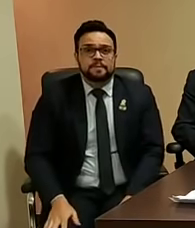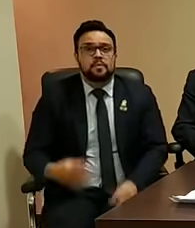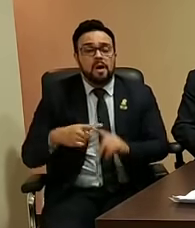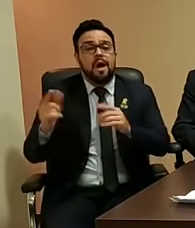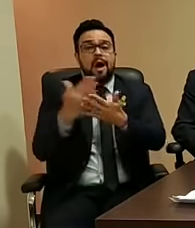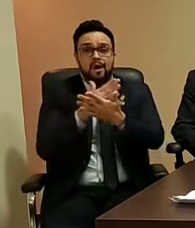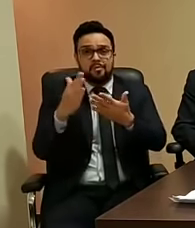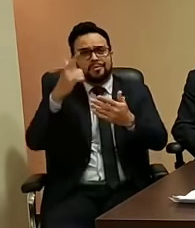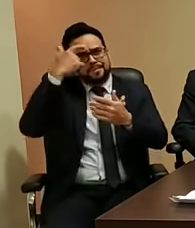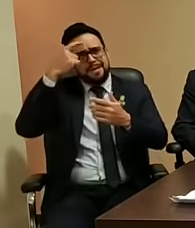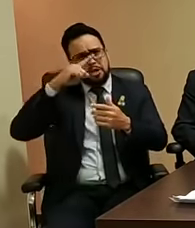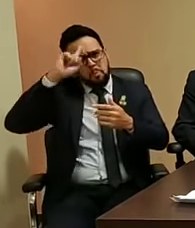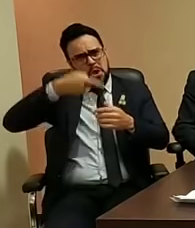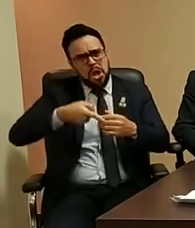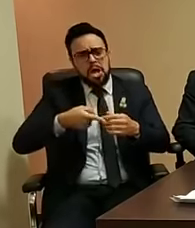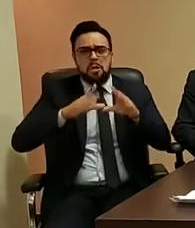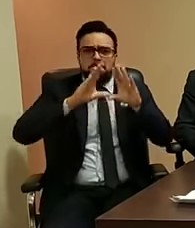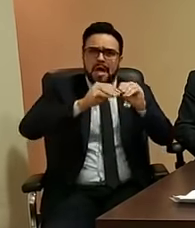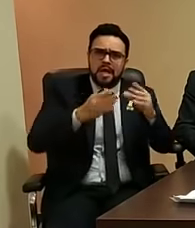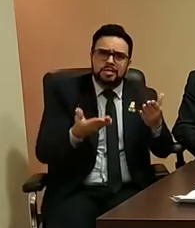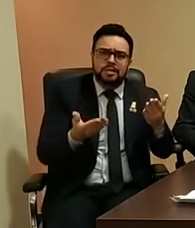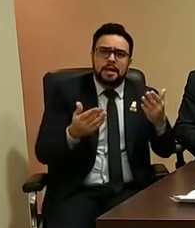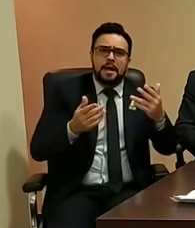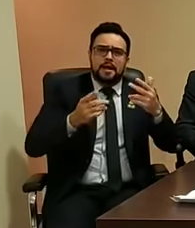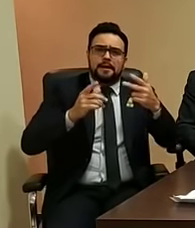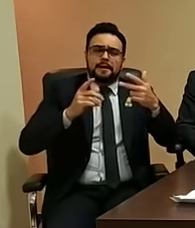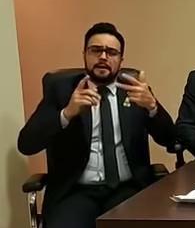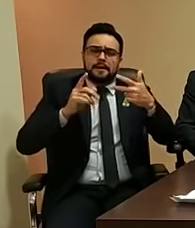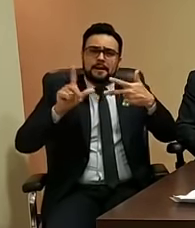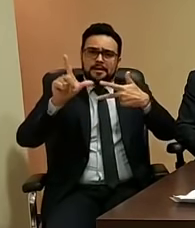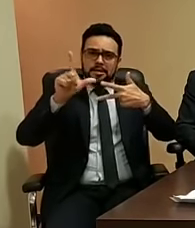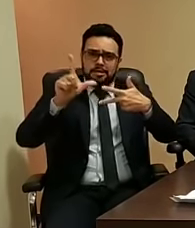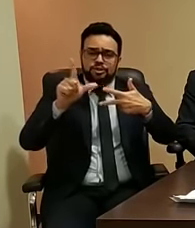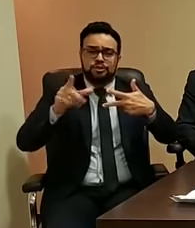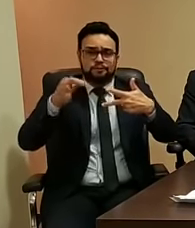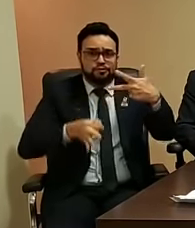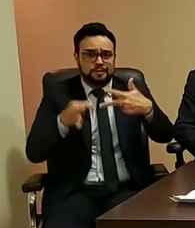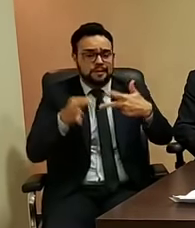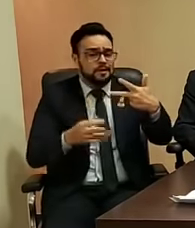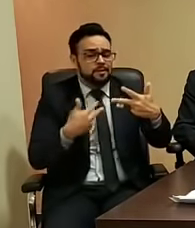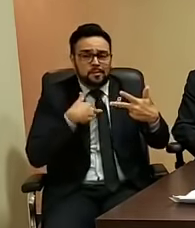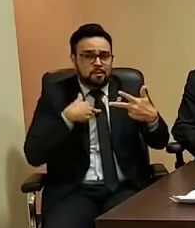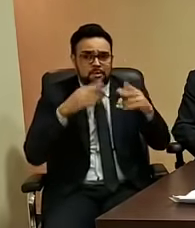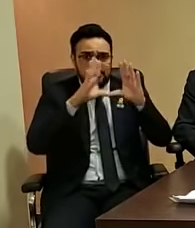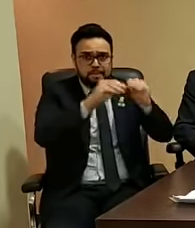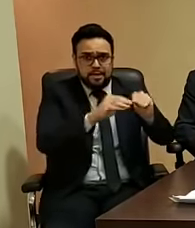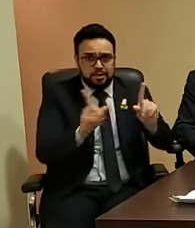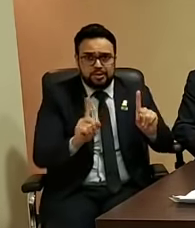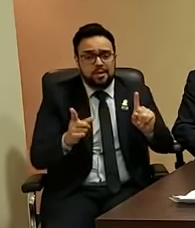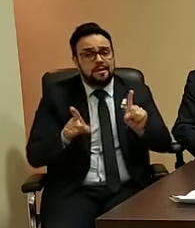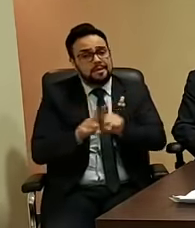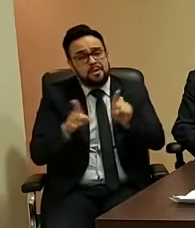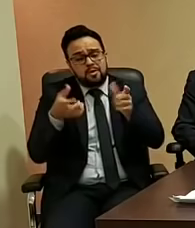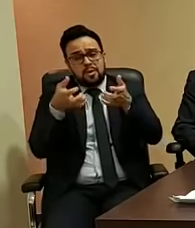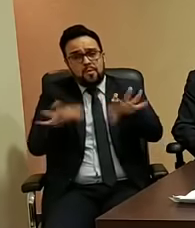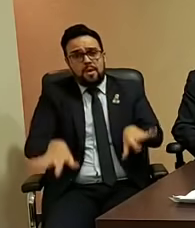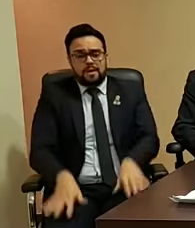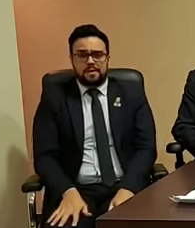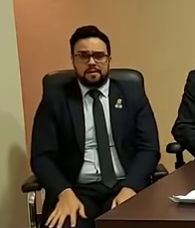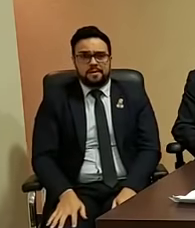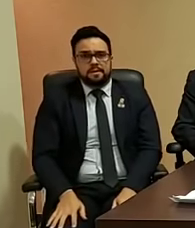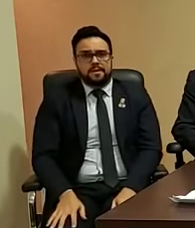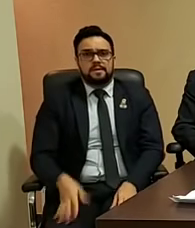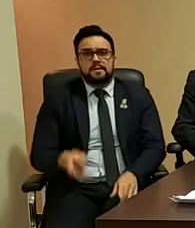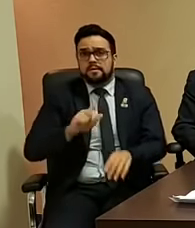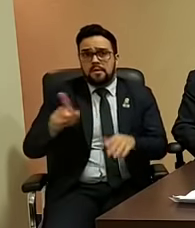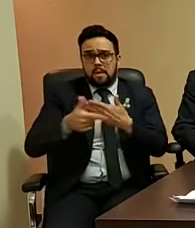posso interferir no legislativo, no judiciário, não posso interferir, não tenho como interferir, tá certo? E nem quero, tá? Isso aí